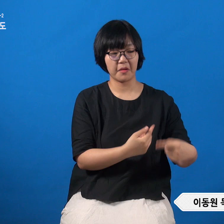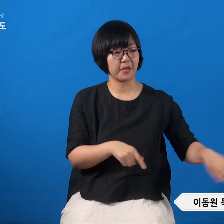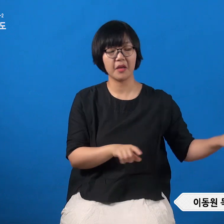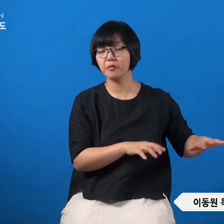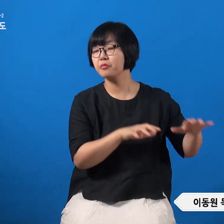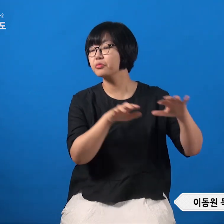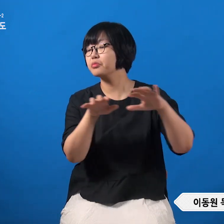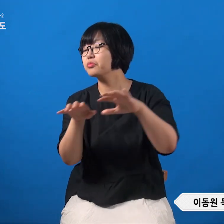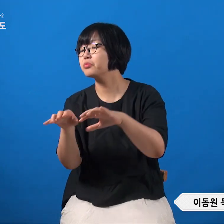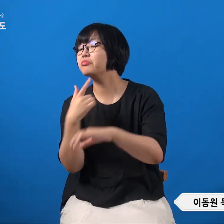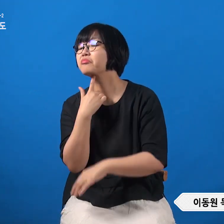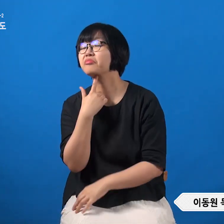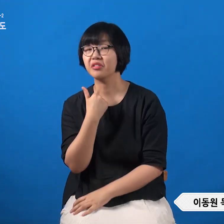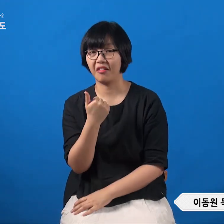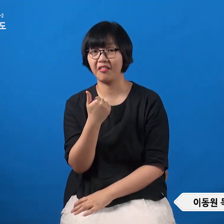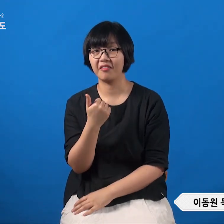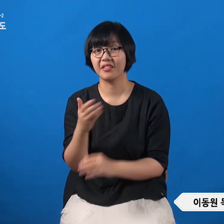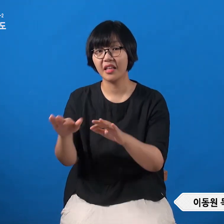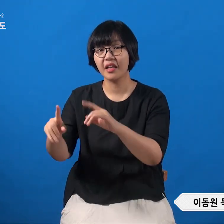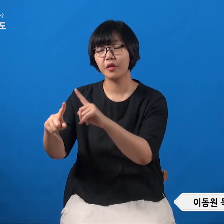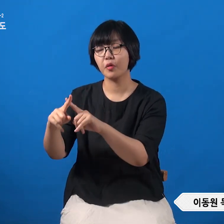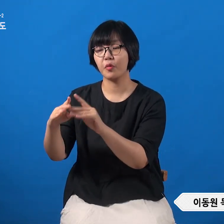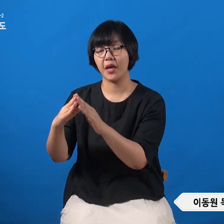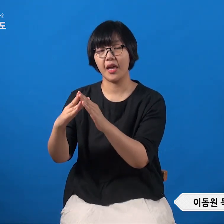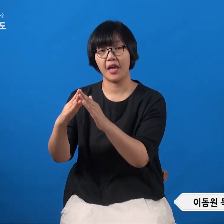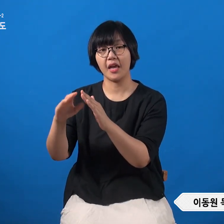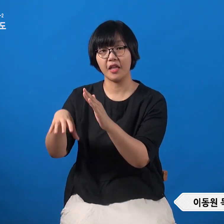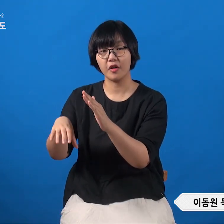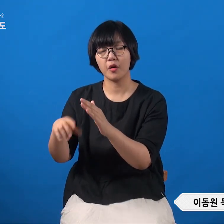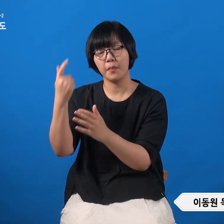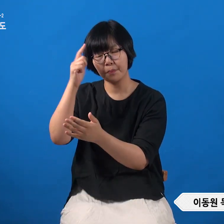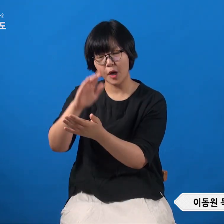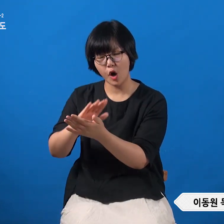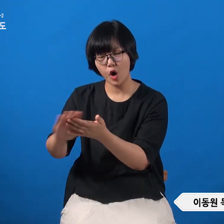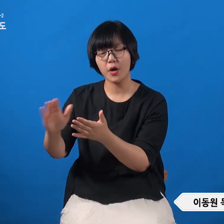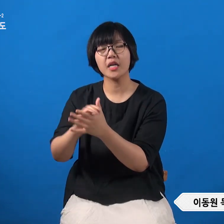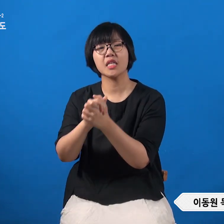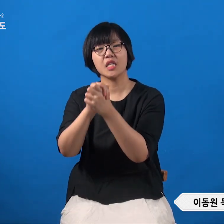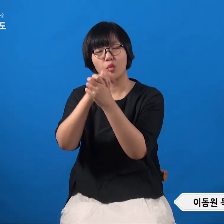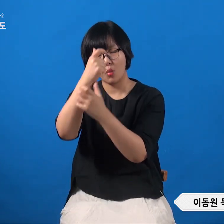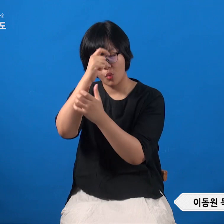있습니다만은 이 교회에서 열렸던 평화기도회